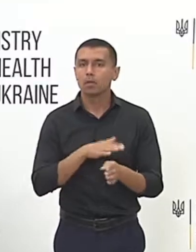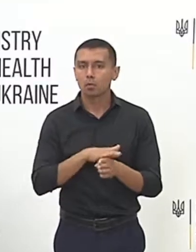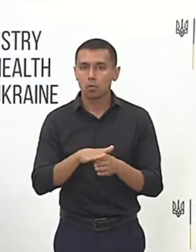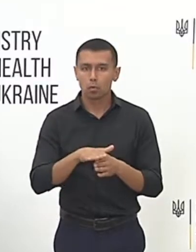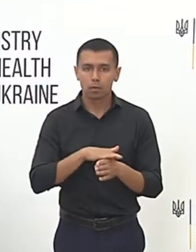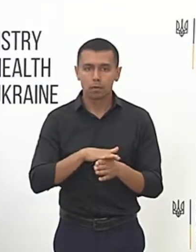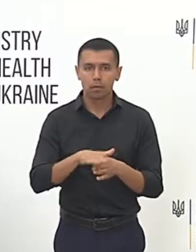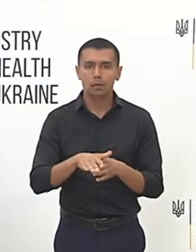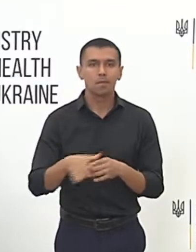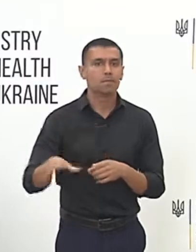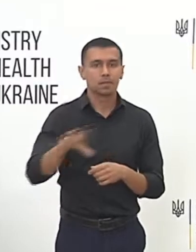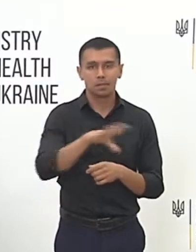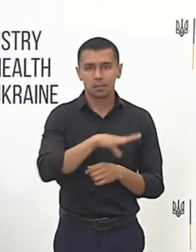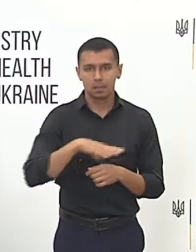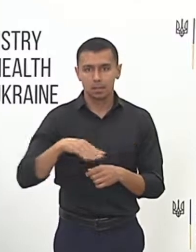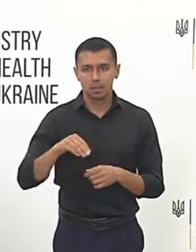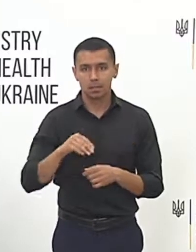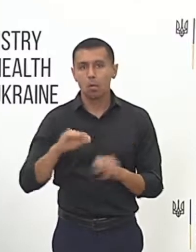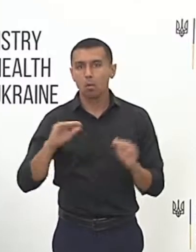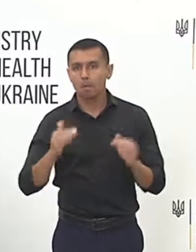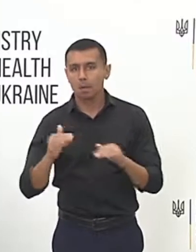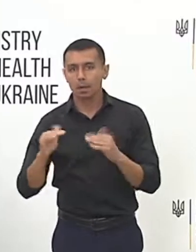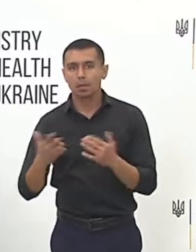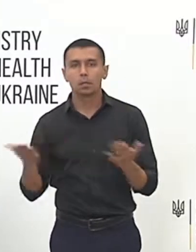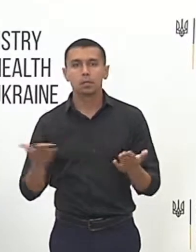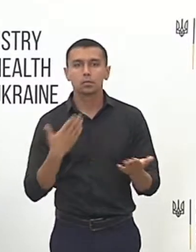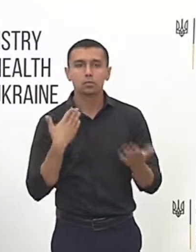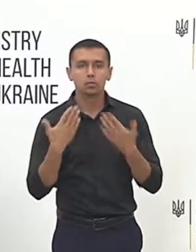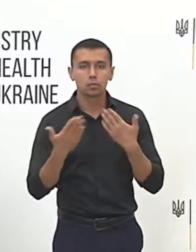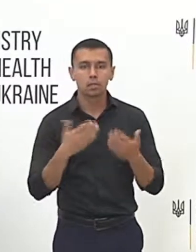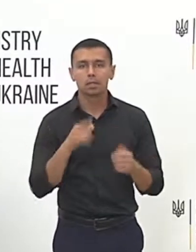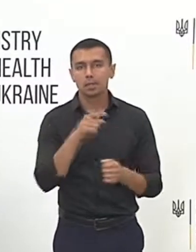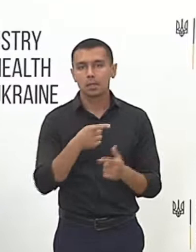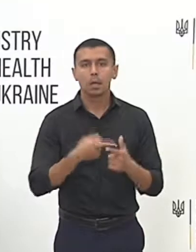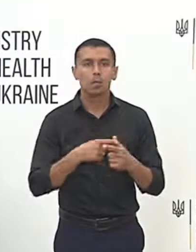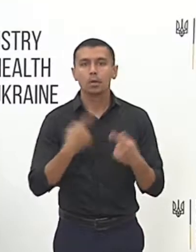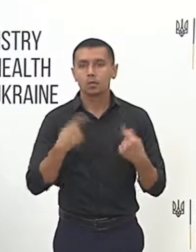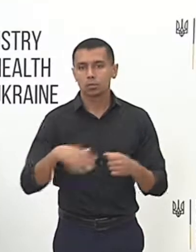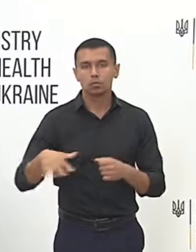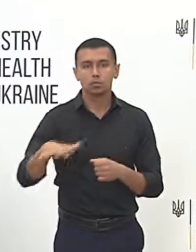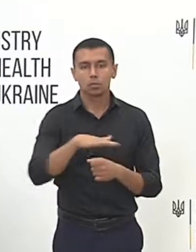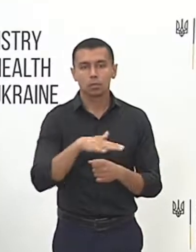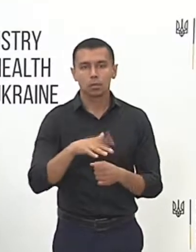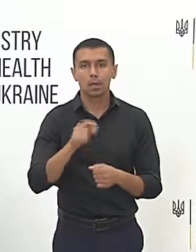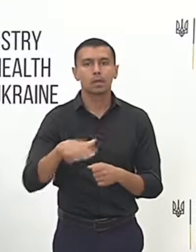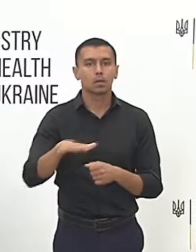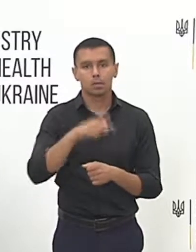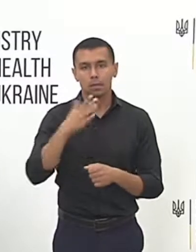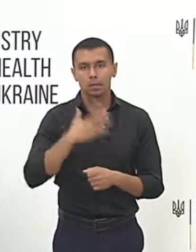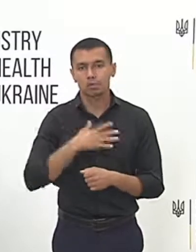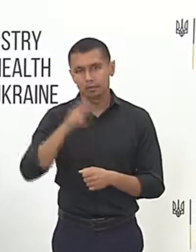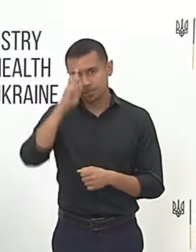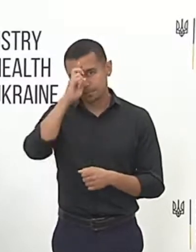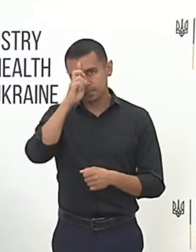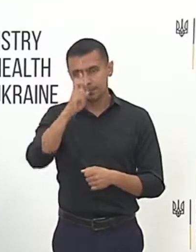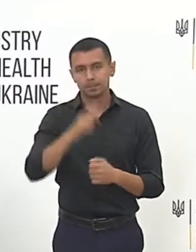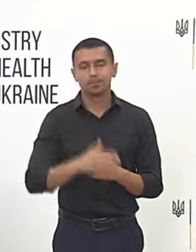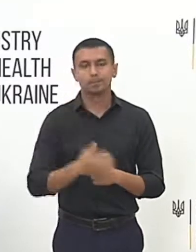виконувати всі обмеження, які стосуються тієї чи іншої зони на території нашої держави.